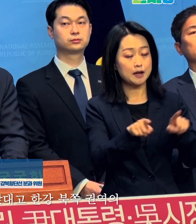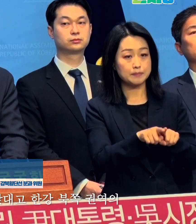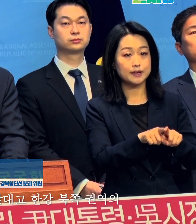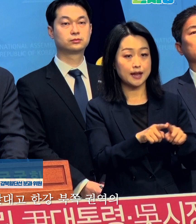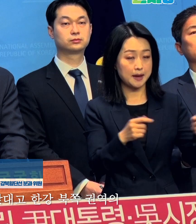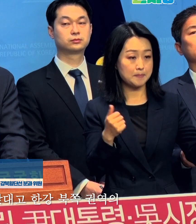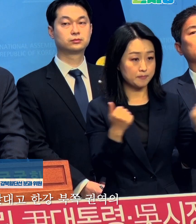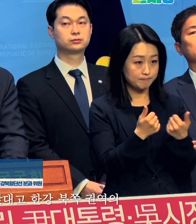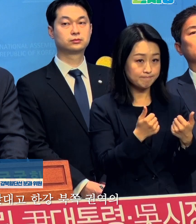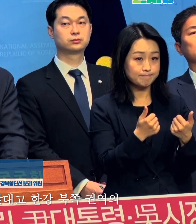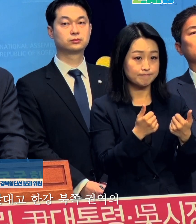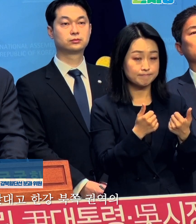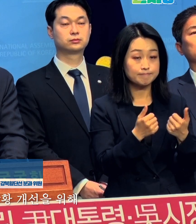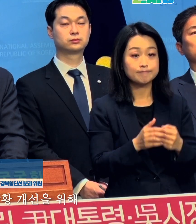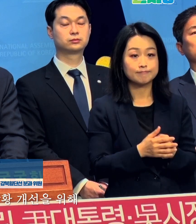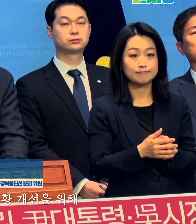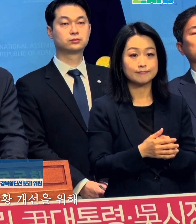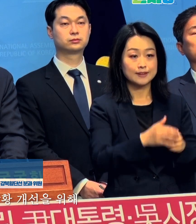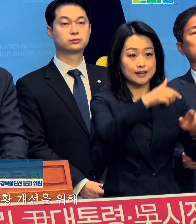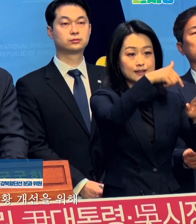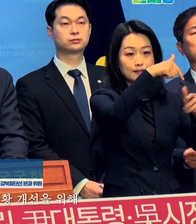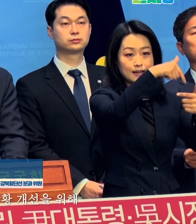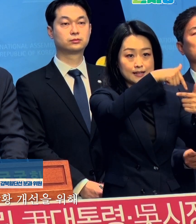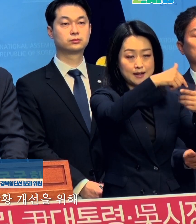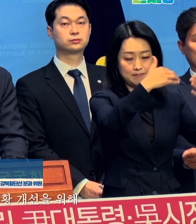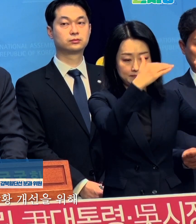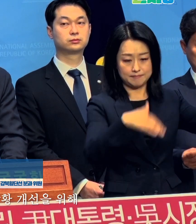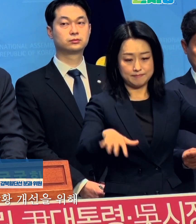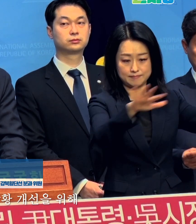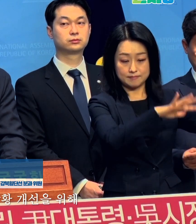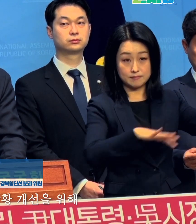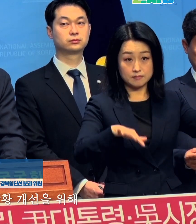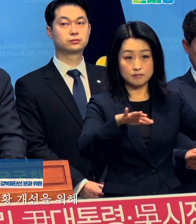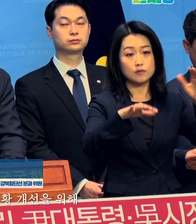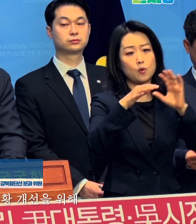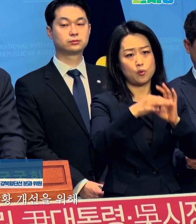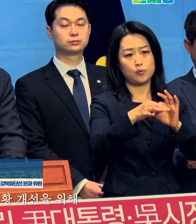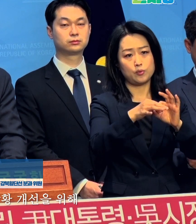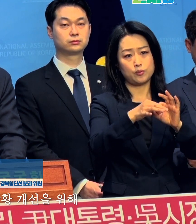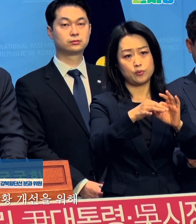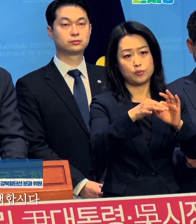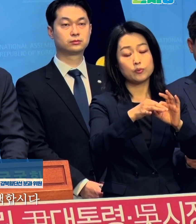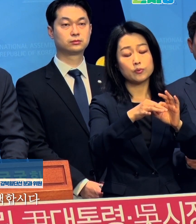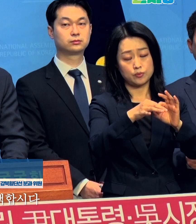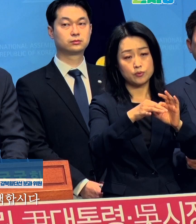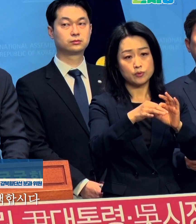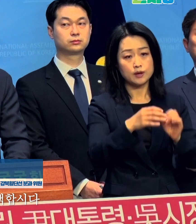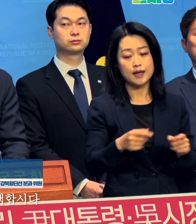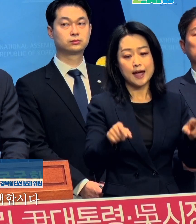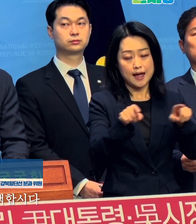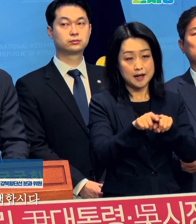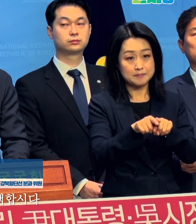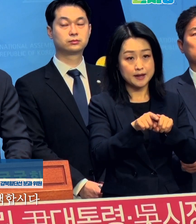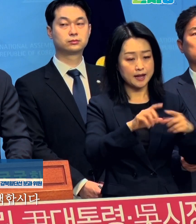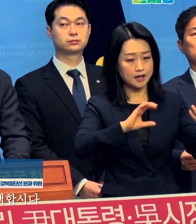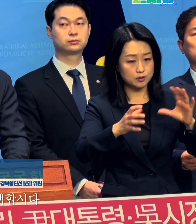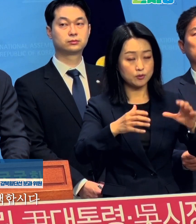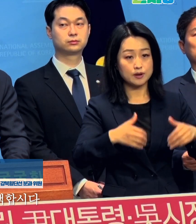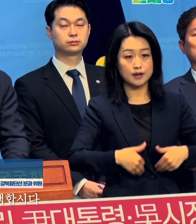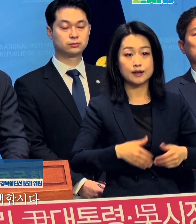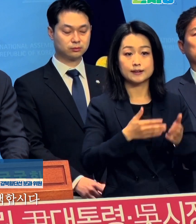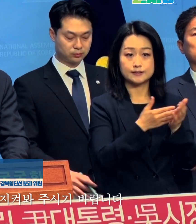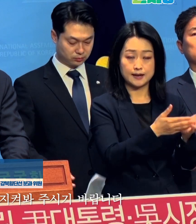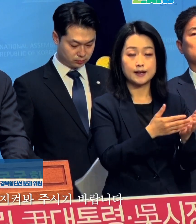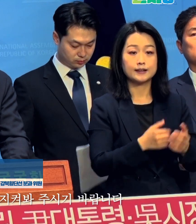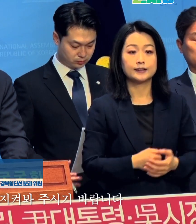맞대고 한강 북쪽 권역의 열악하고 절박한 교통 상황 개선을 위해 함께 방안을